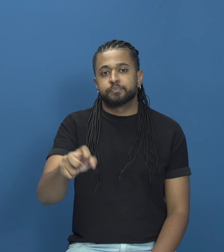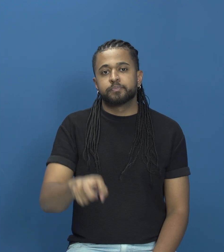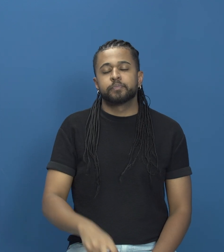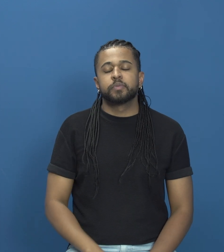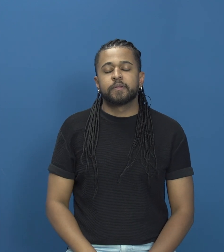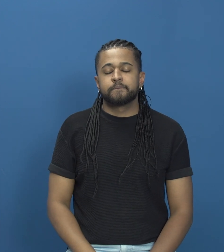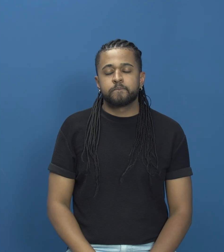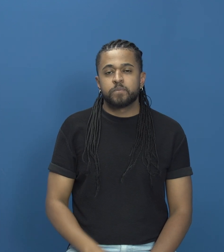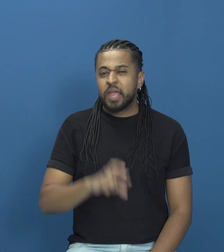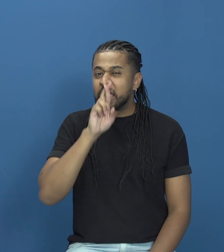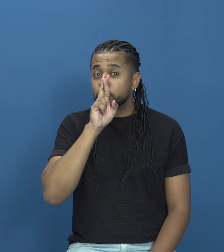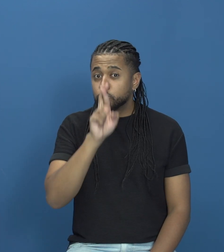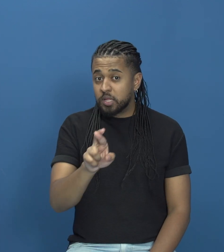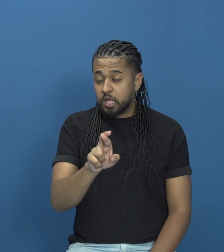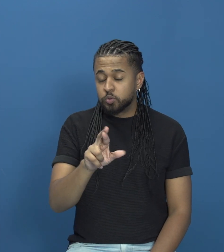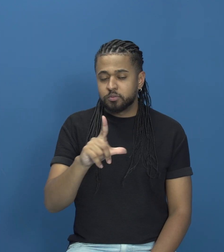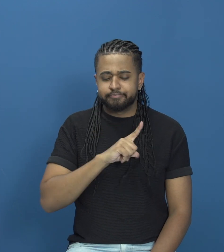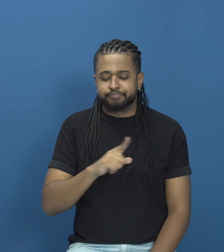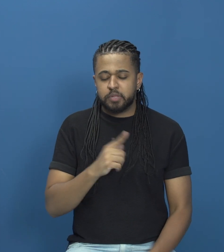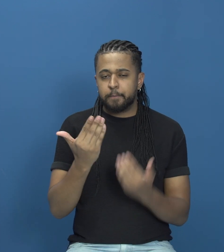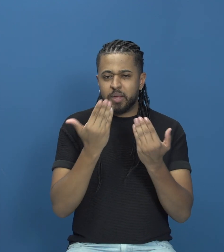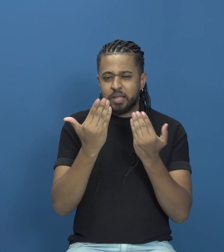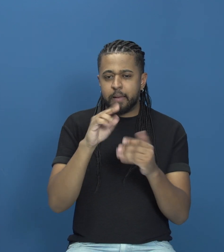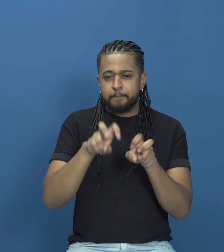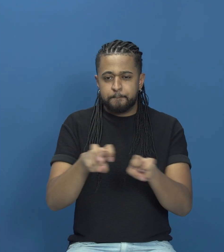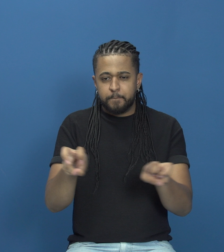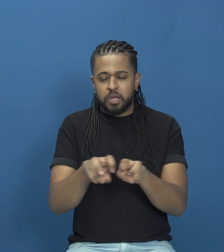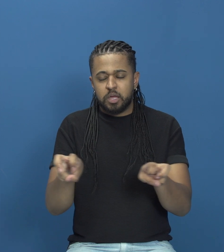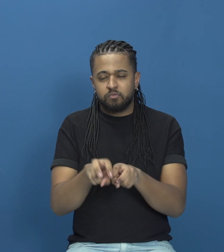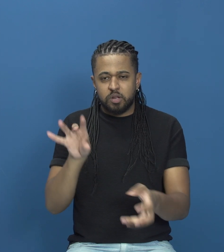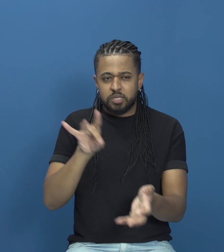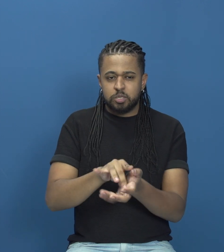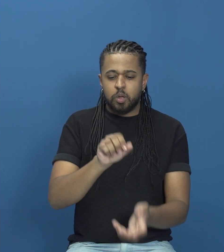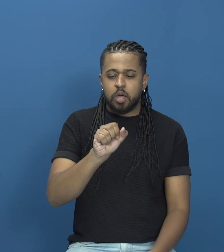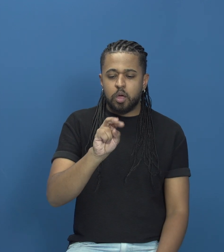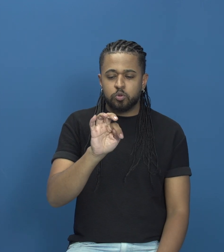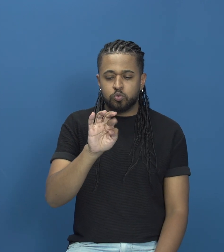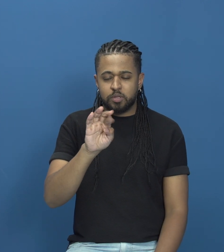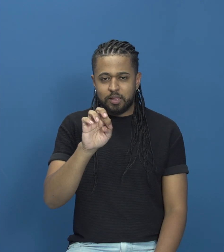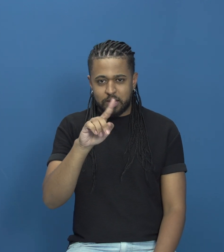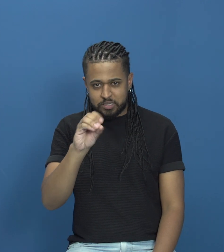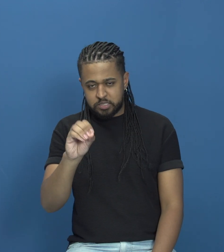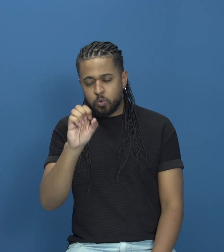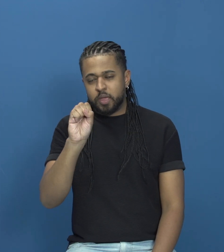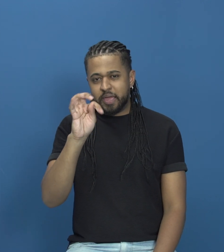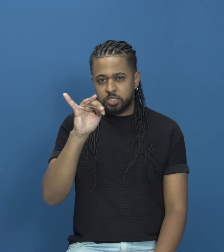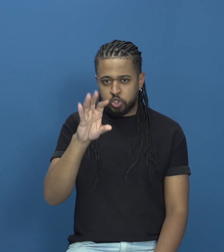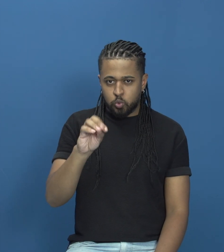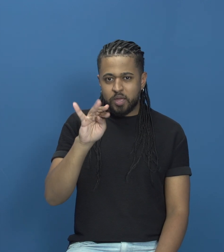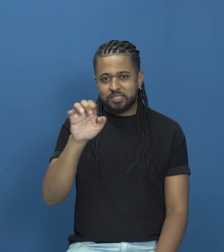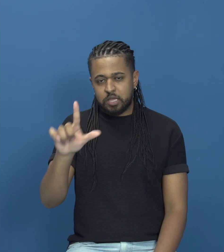11.12.15. O resultado constando parecer da banca de validação da autodeclaração étnico-racial